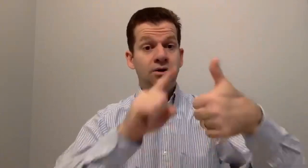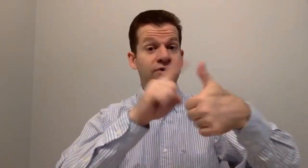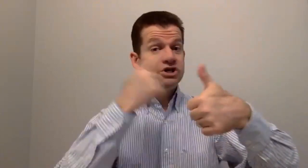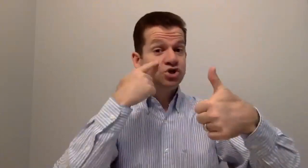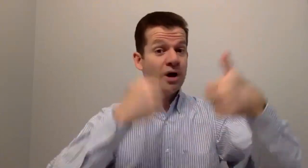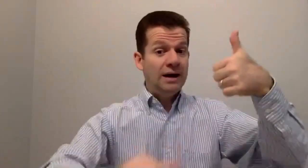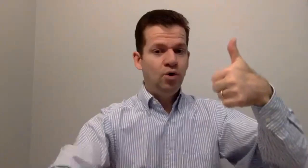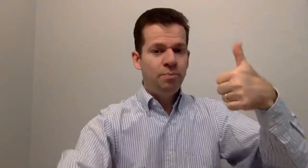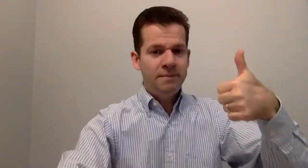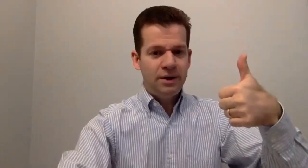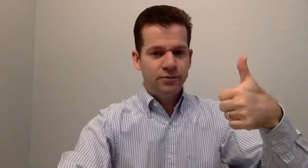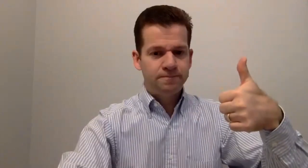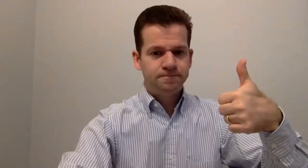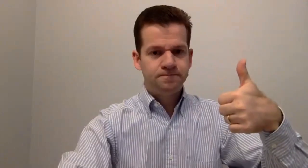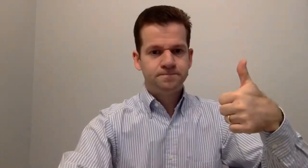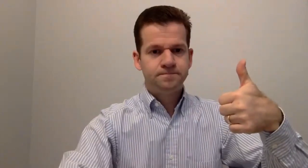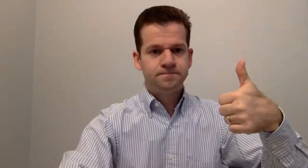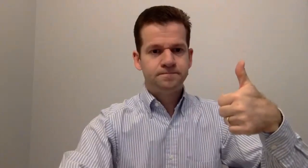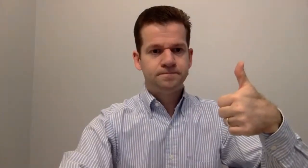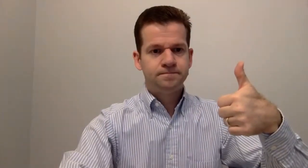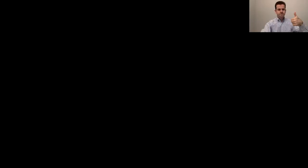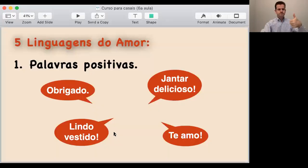Então, veja só o primeiro.